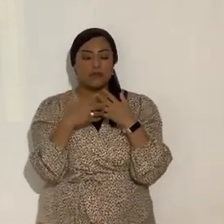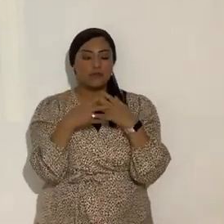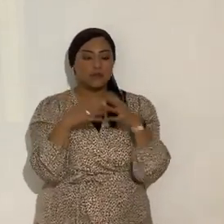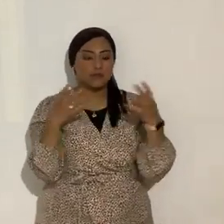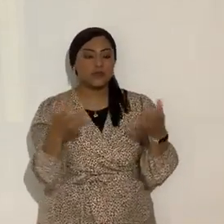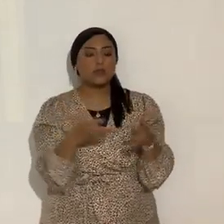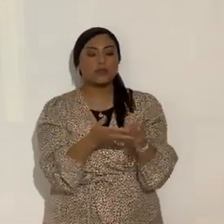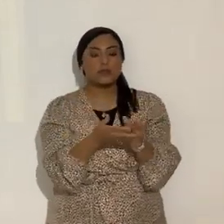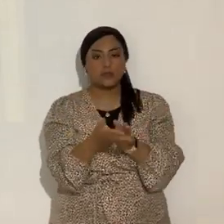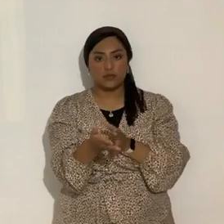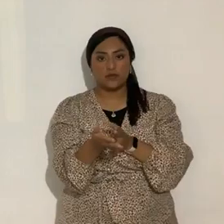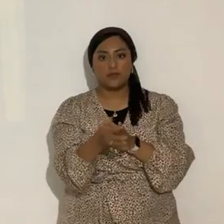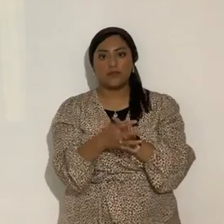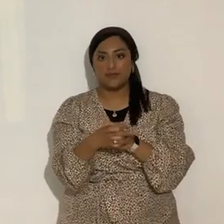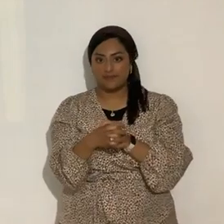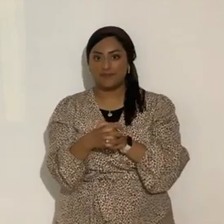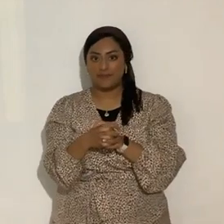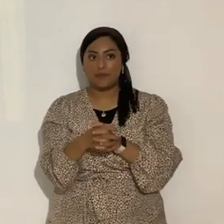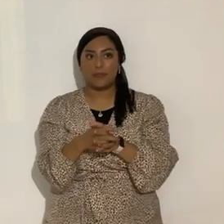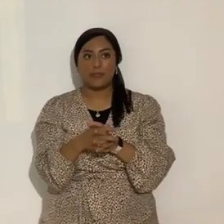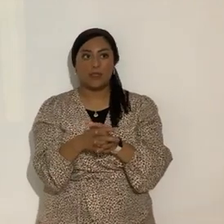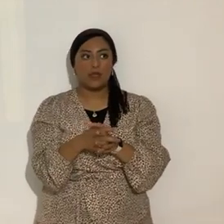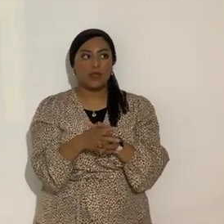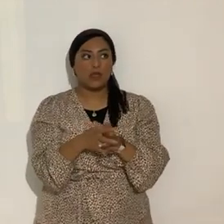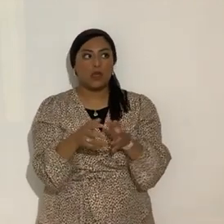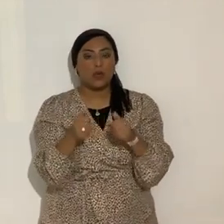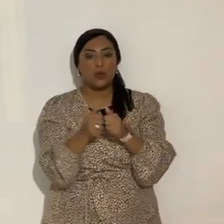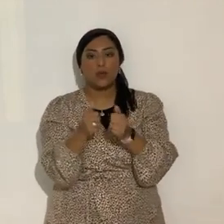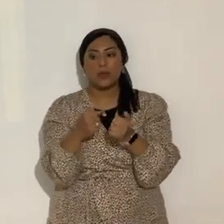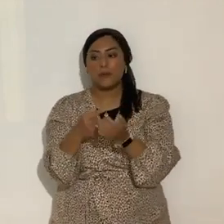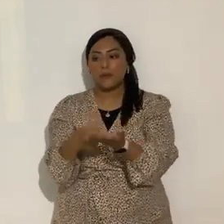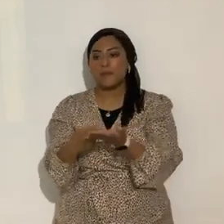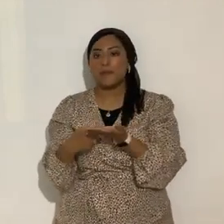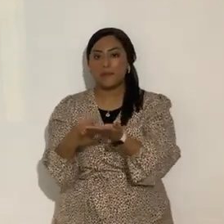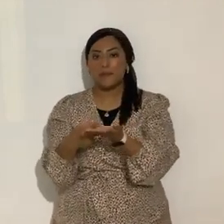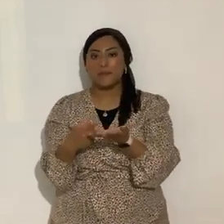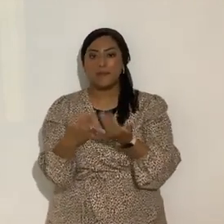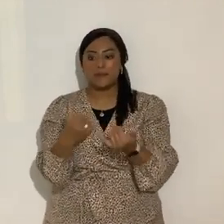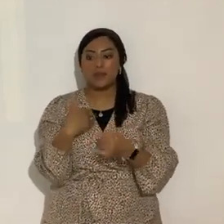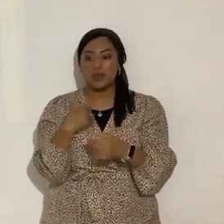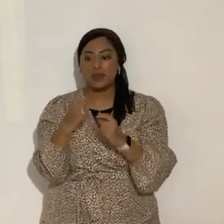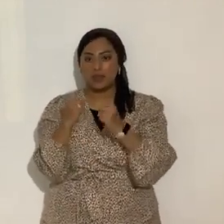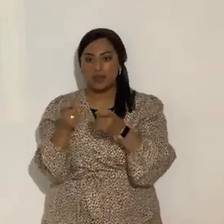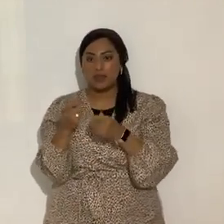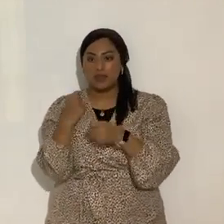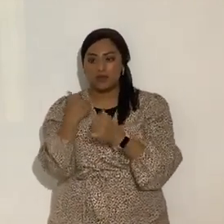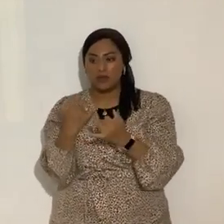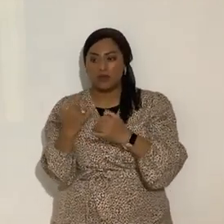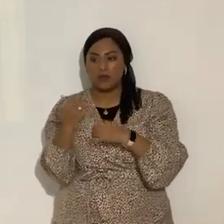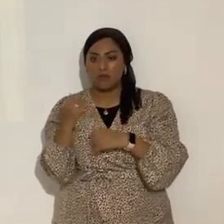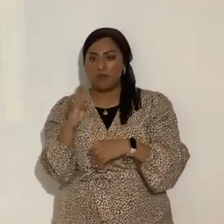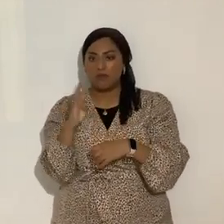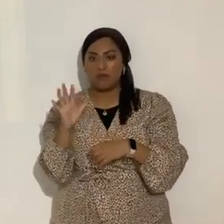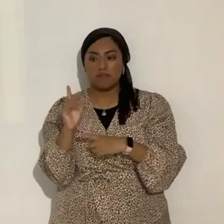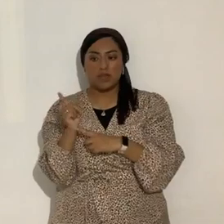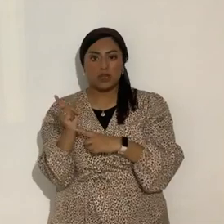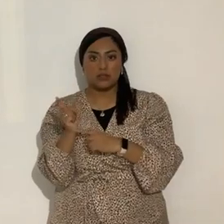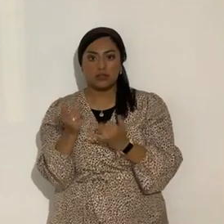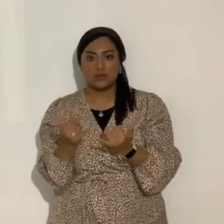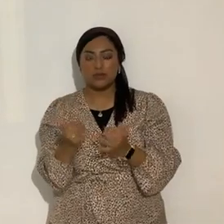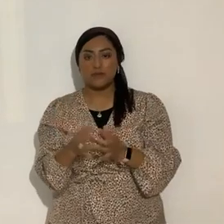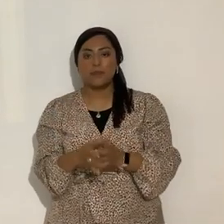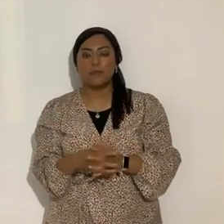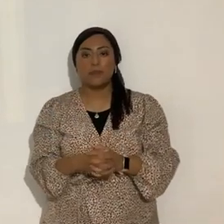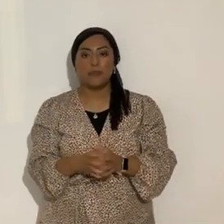profundidad. Miren, con una charla de este tipo, que ahorita la di más o menos en unos 45 minutos,